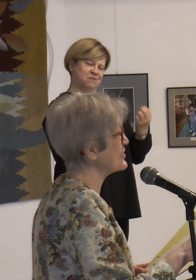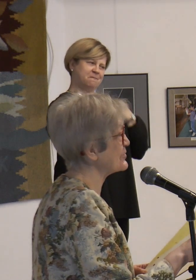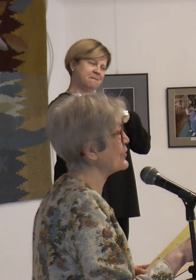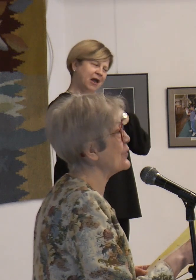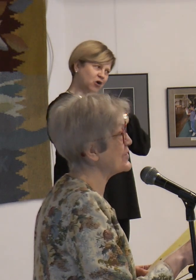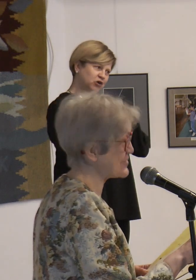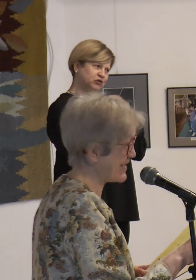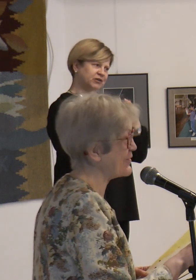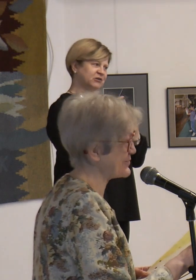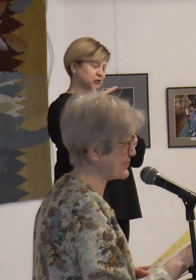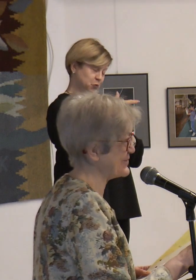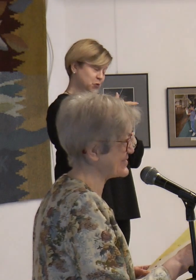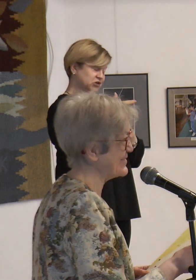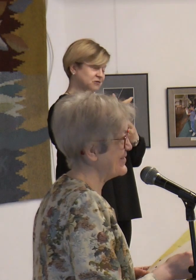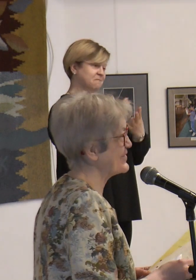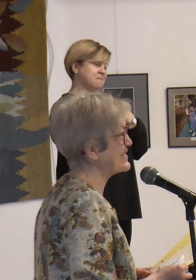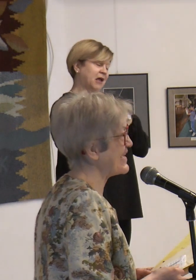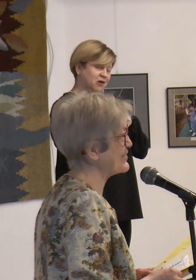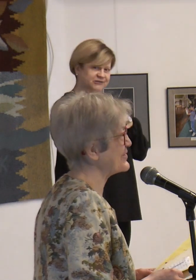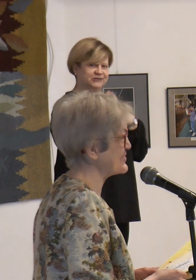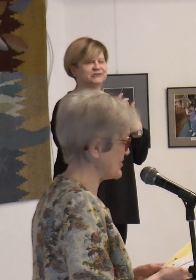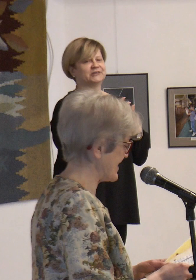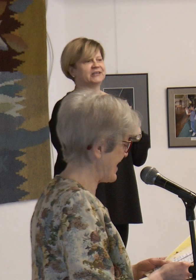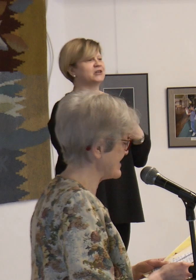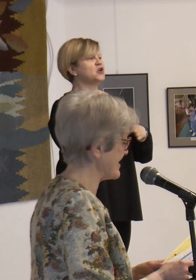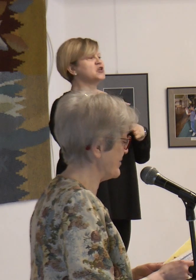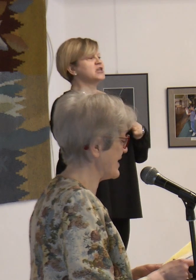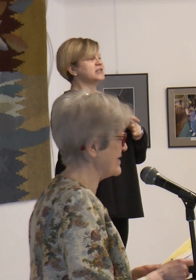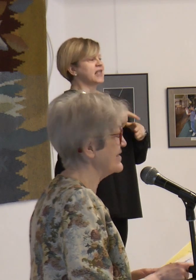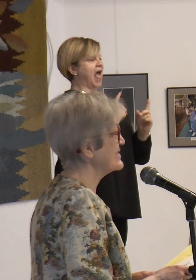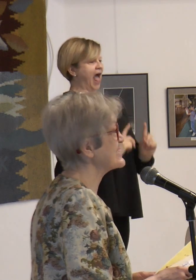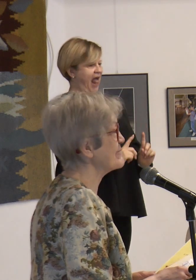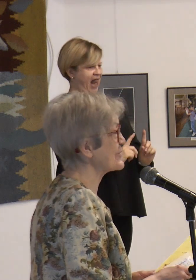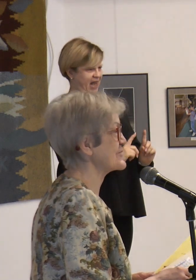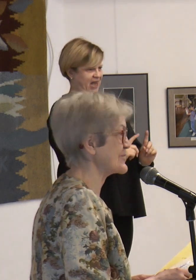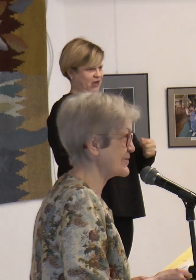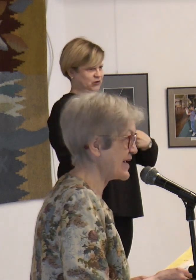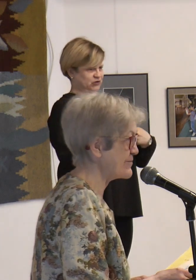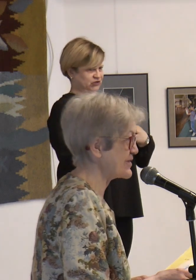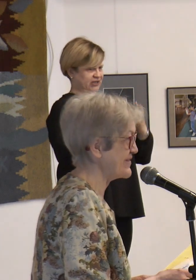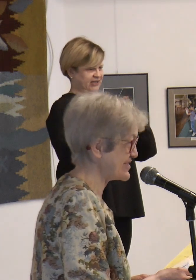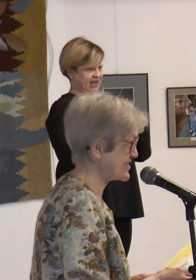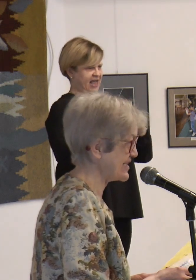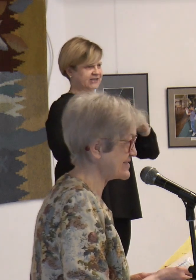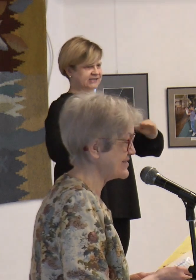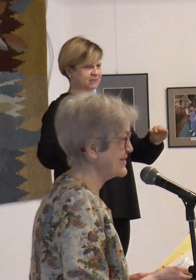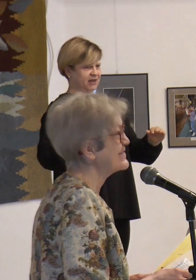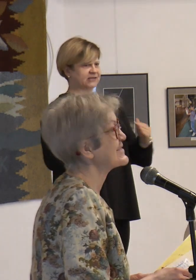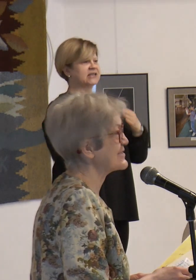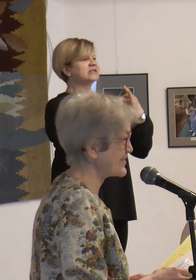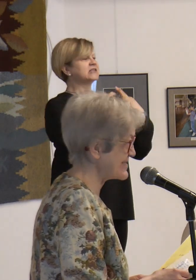meghatottam én is attól, hogy ő is meghatódott, hogy itt áll a közösségi ház színpadán. Szívből köszönjük Gábor a